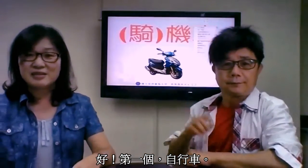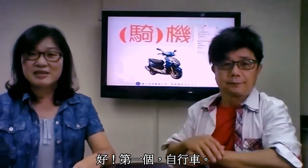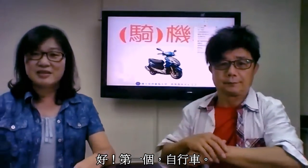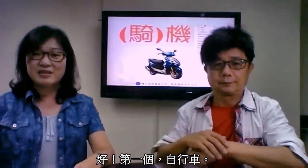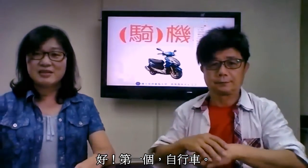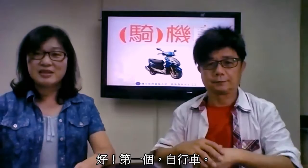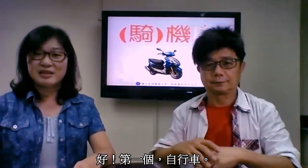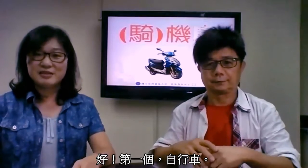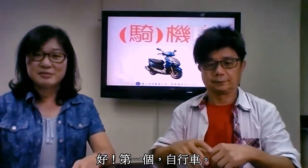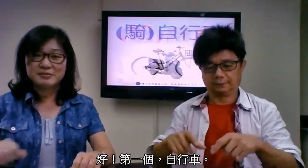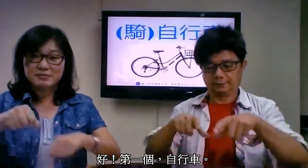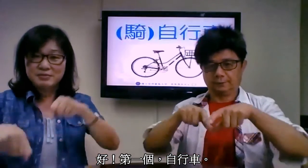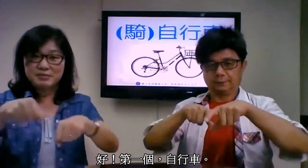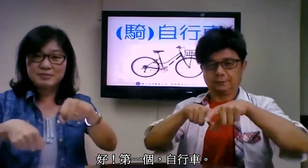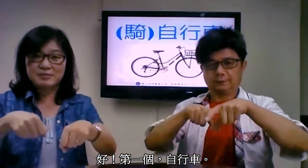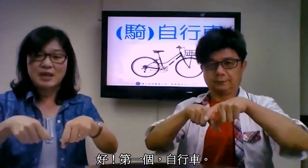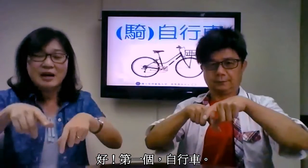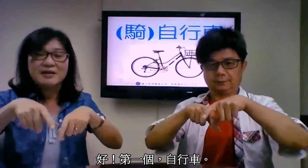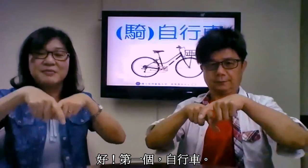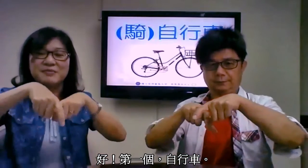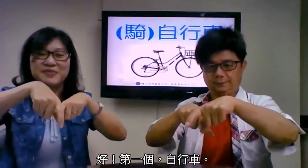自行车。哦，